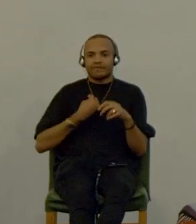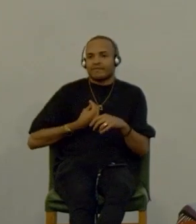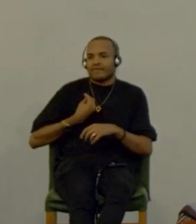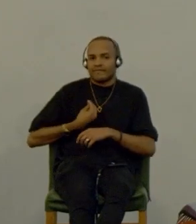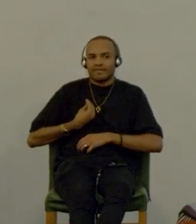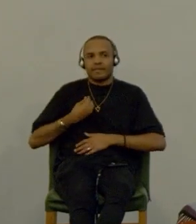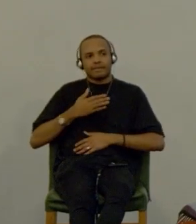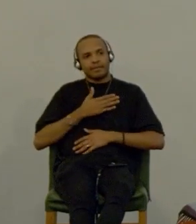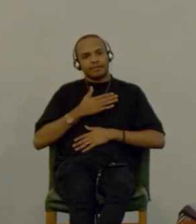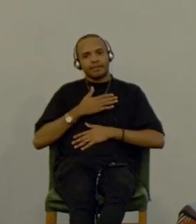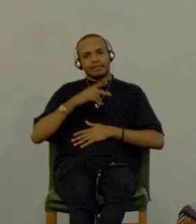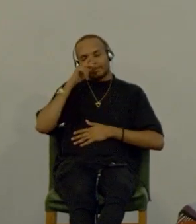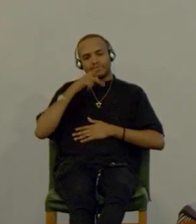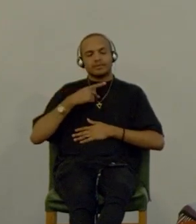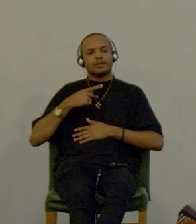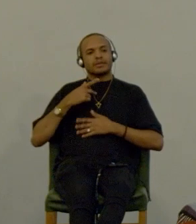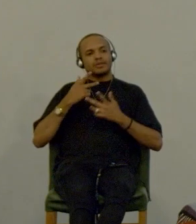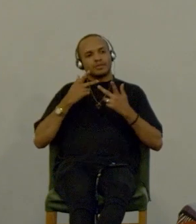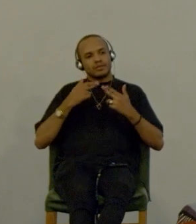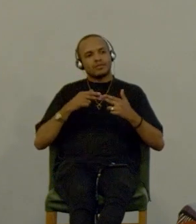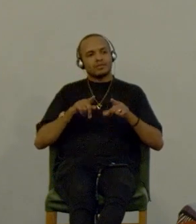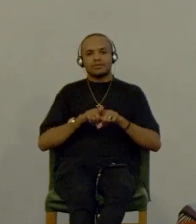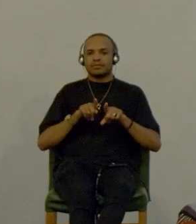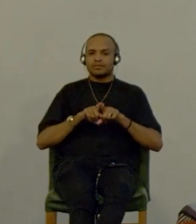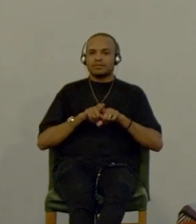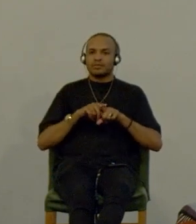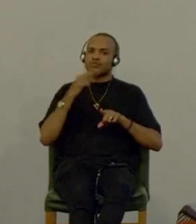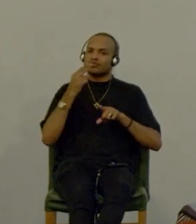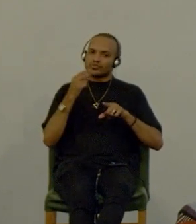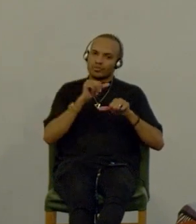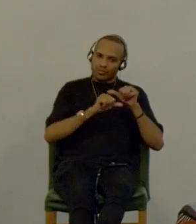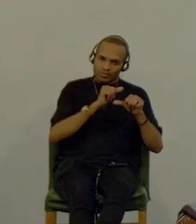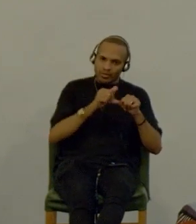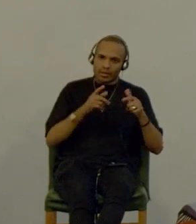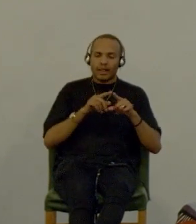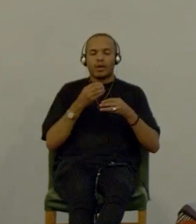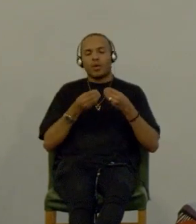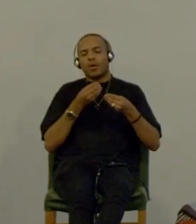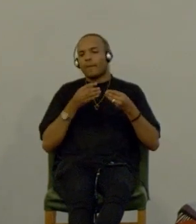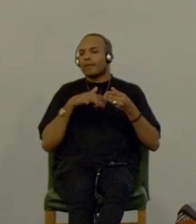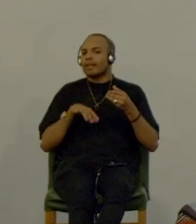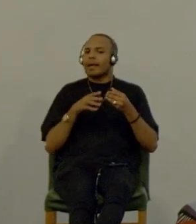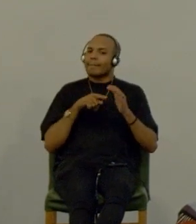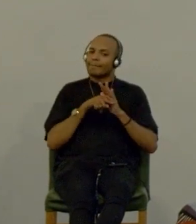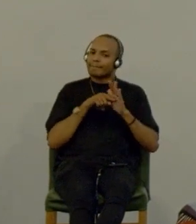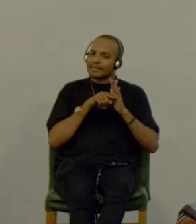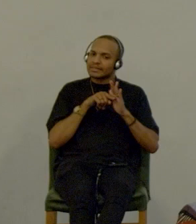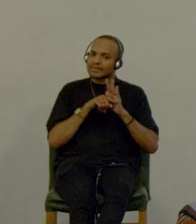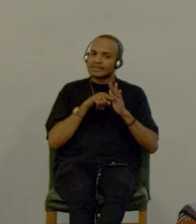simultanément, et je dirais indissociablement, une question de recherche et une question